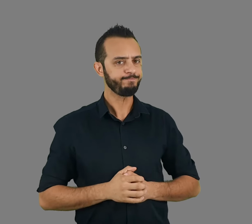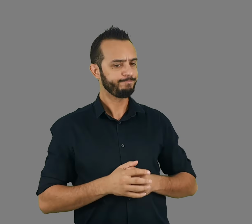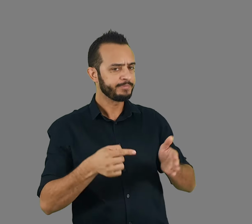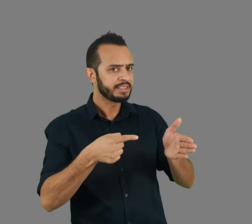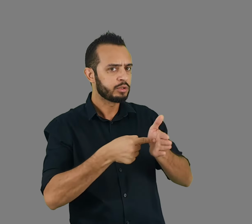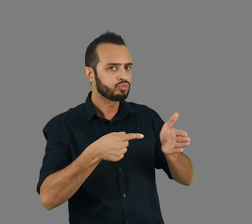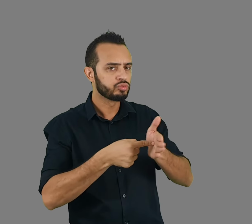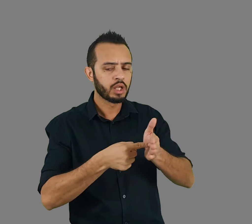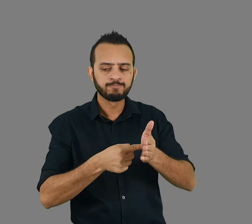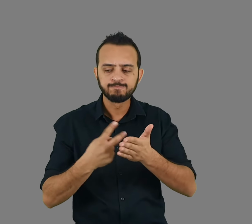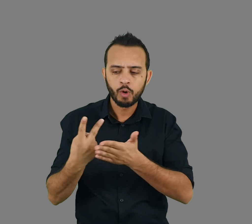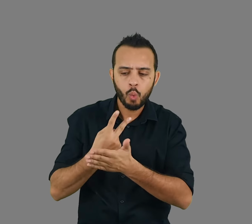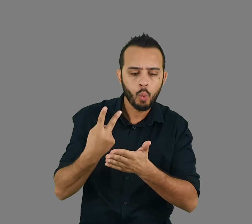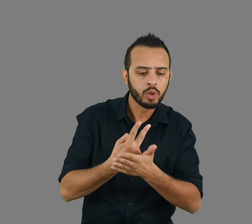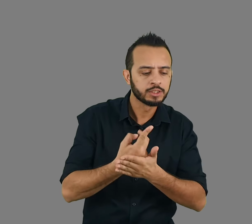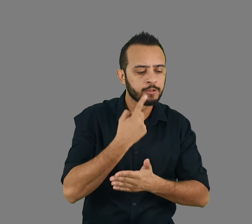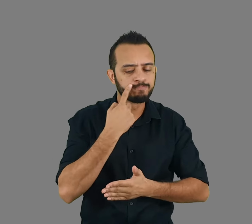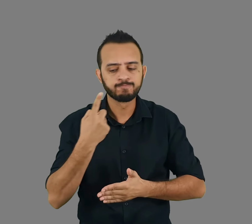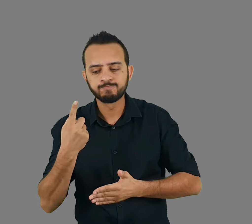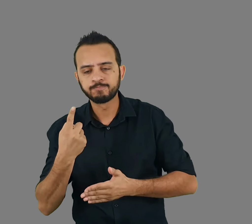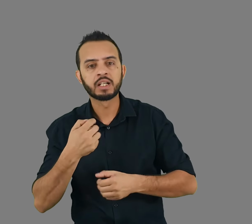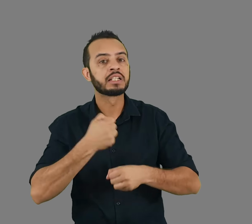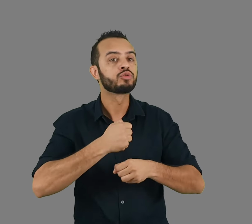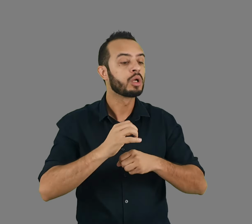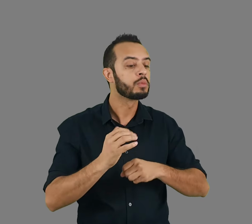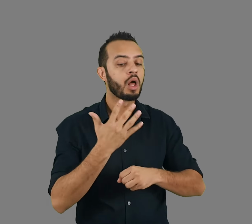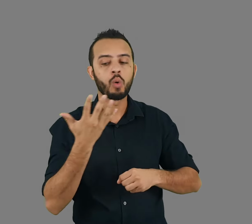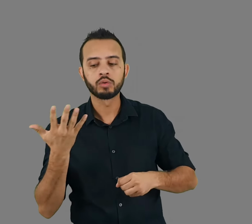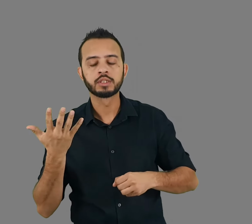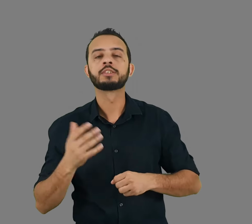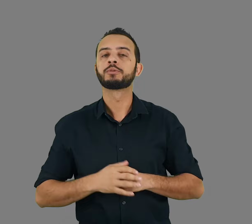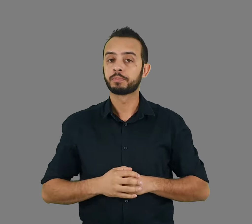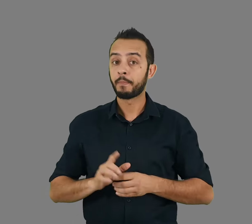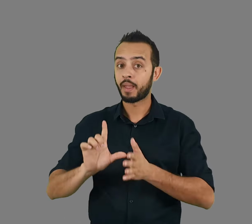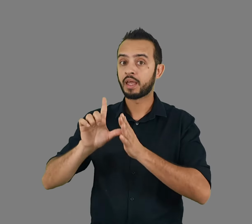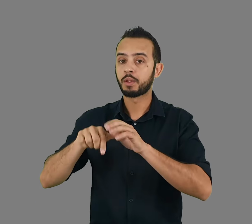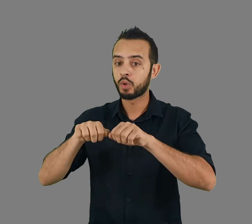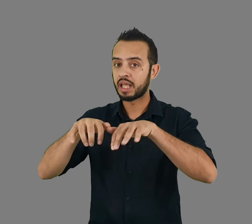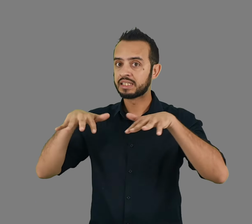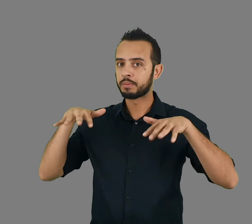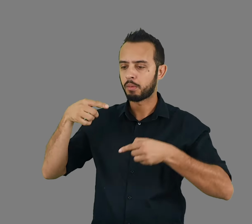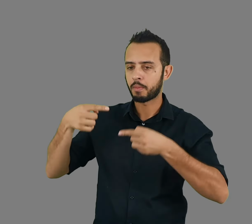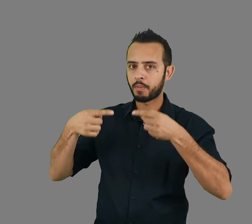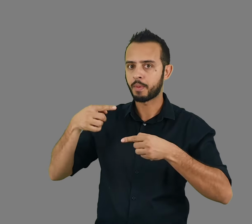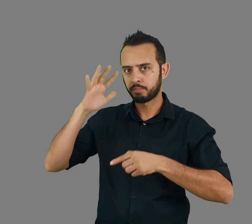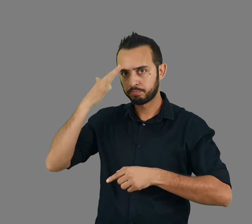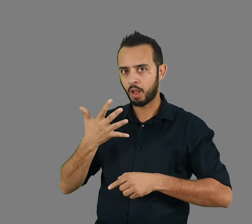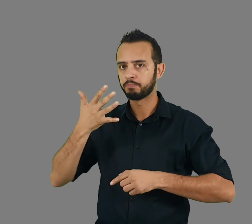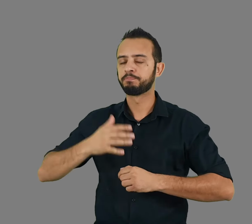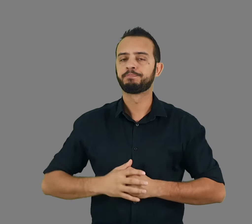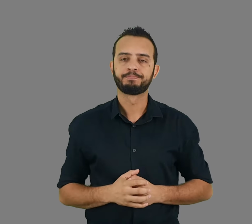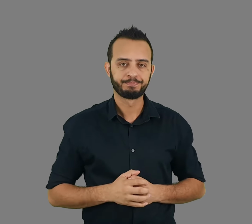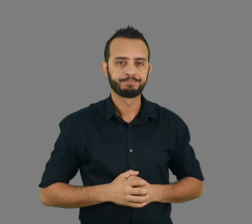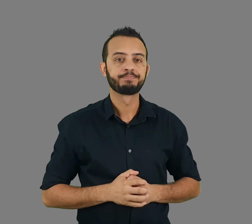qualquer irregularidade verificada dentro da SUCAMP, para que a Assembleia Geral tome providências. Parágrafo